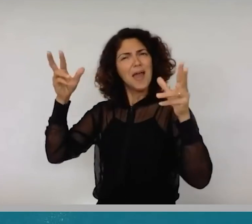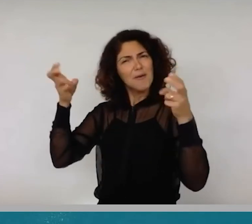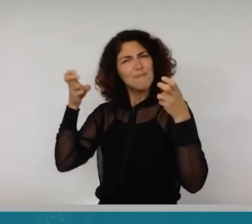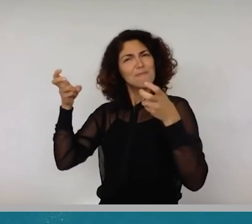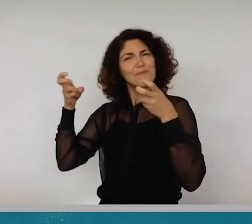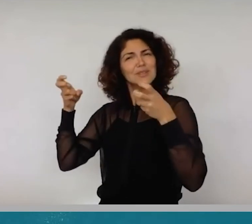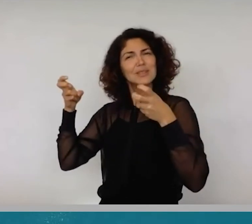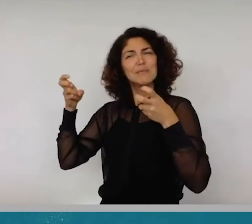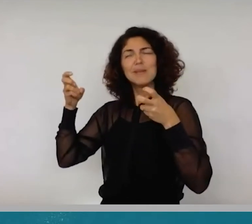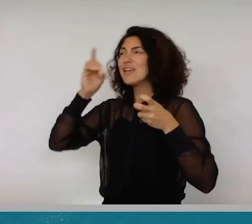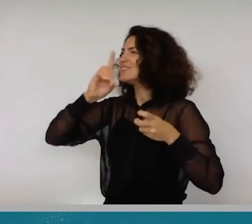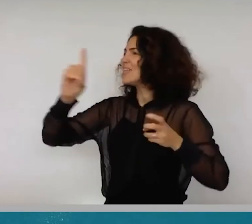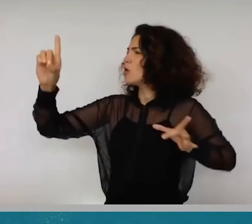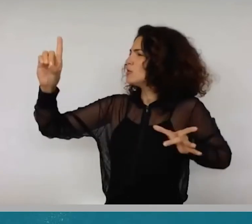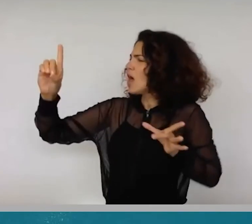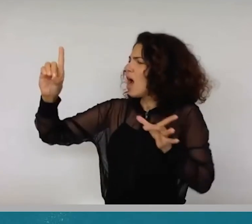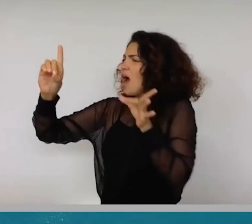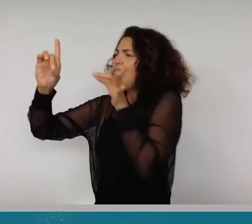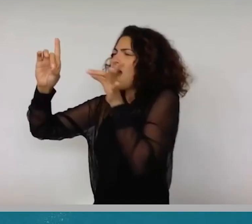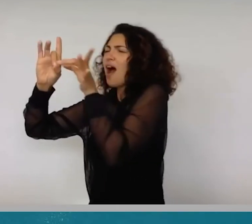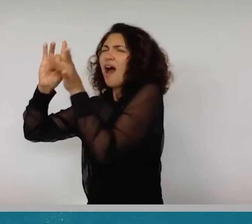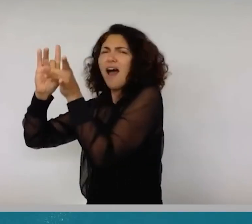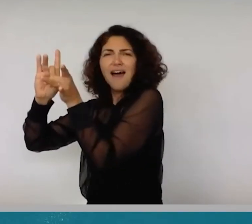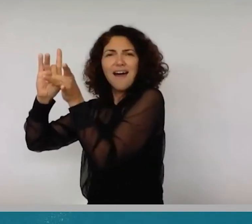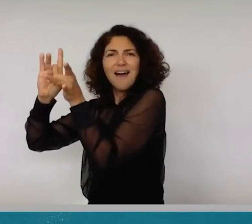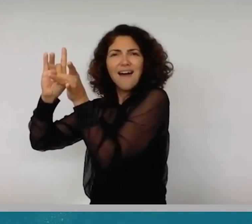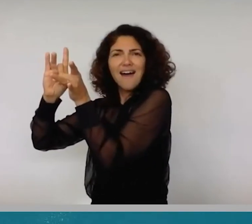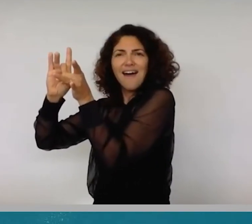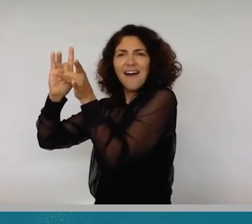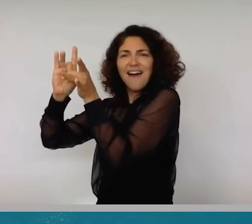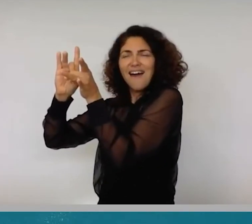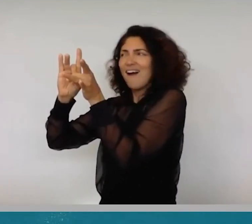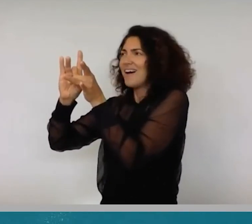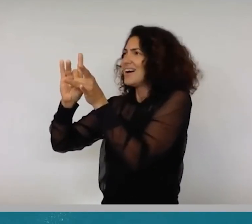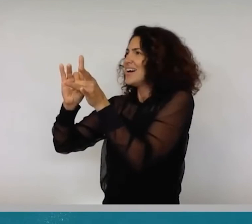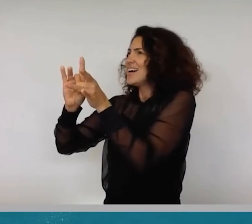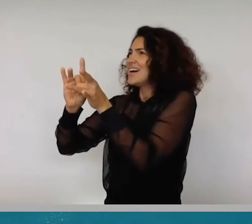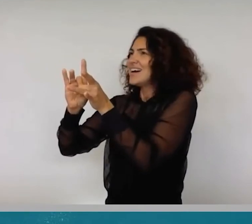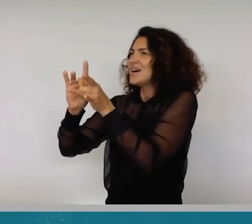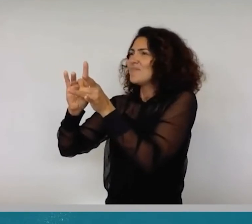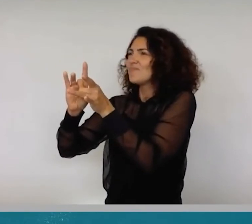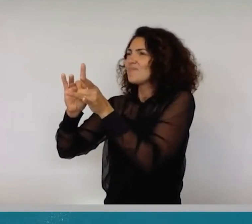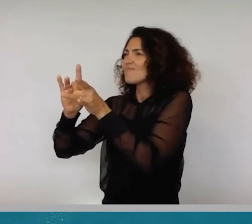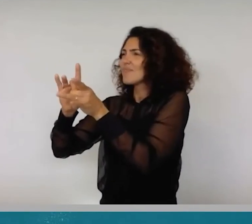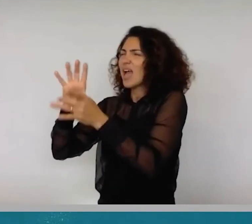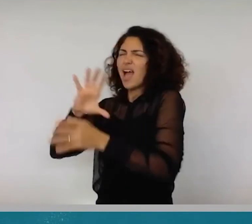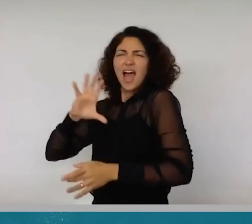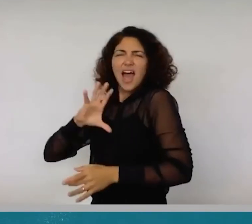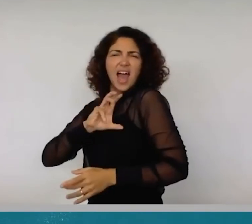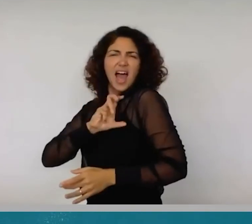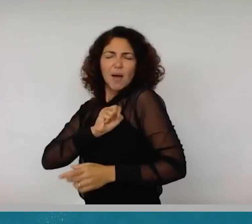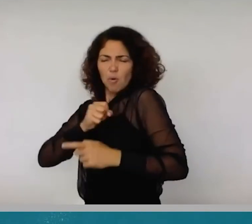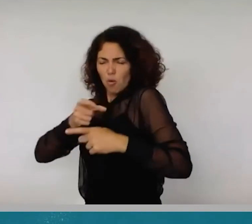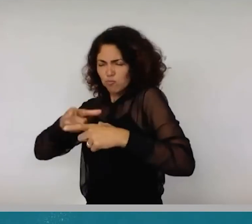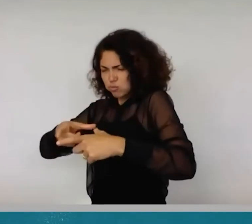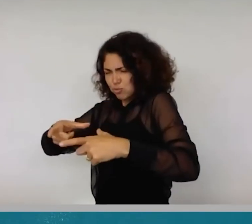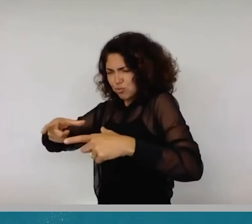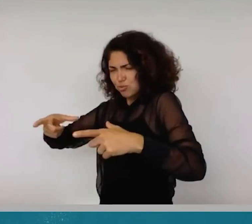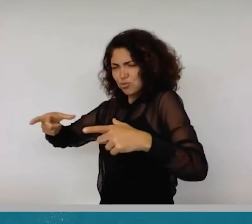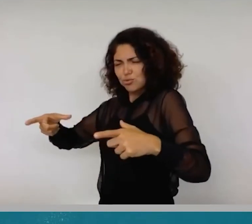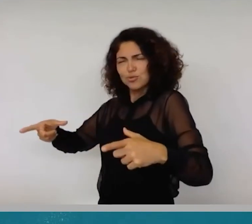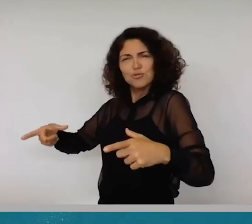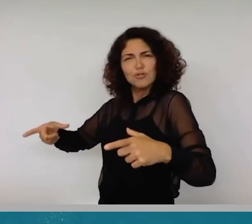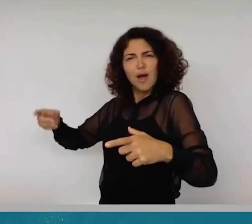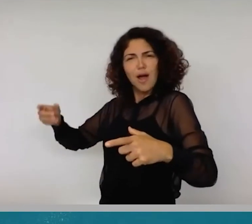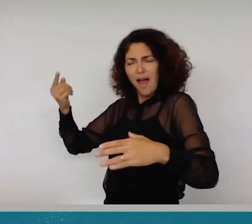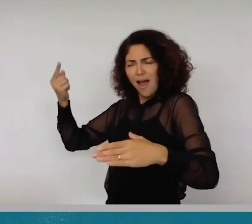como se você estivesse mergulhado numa grande piscina em volta do amor. Você está